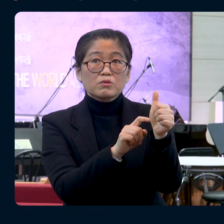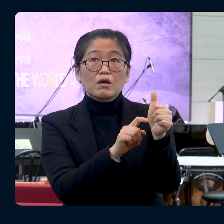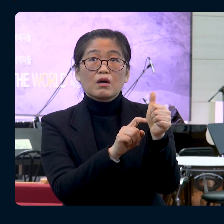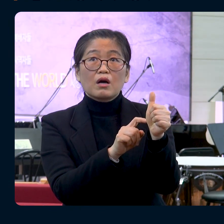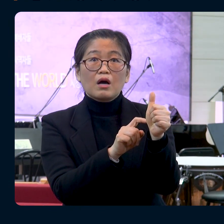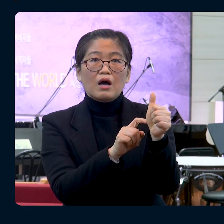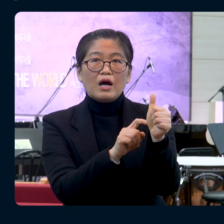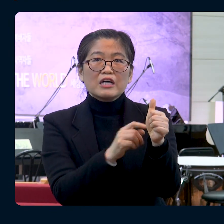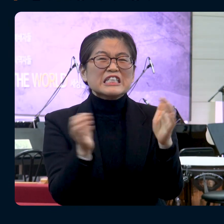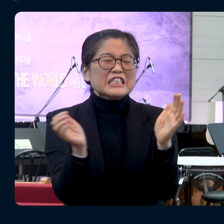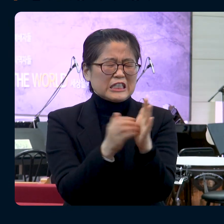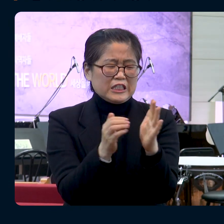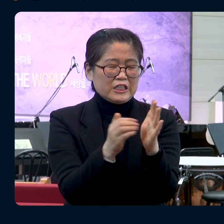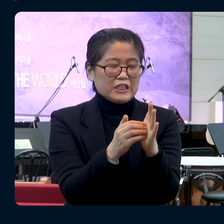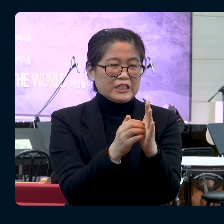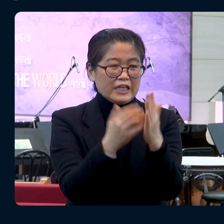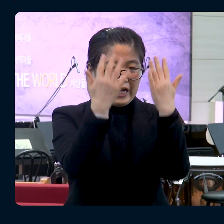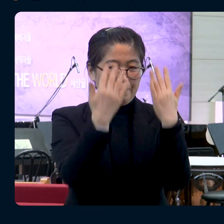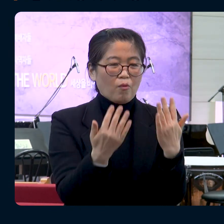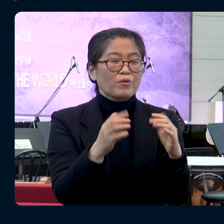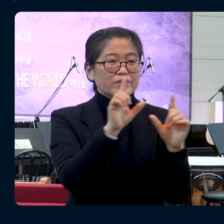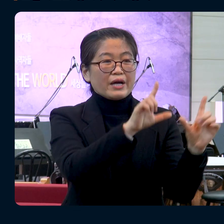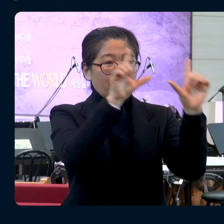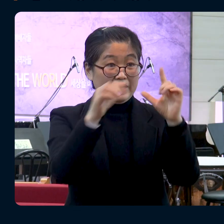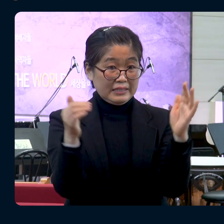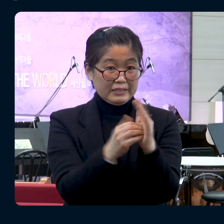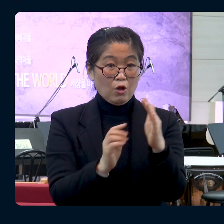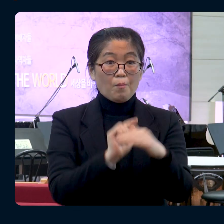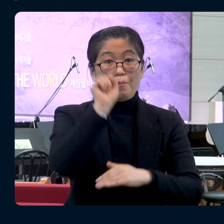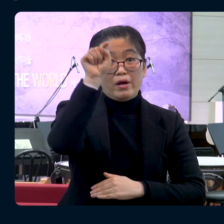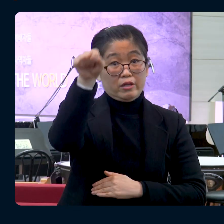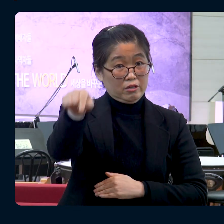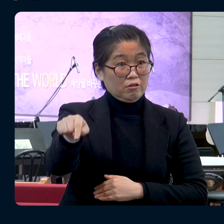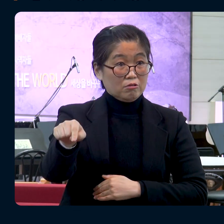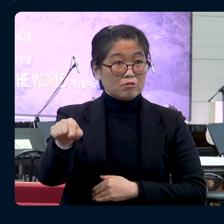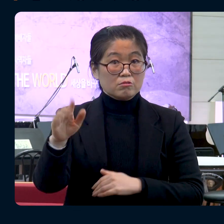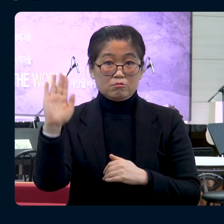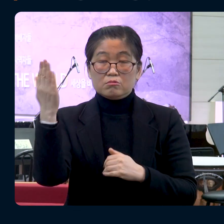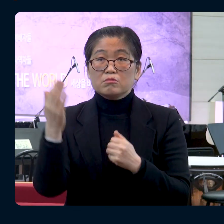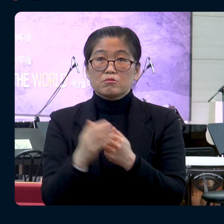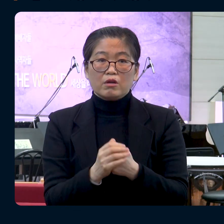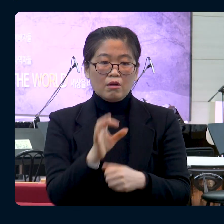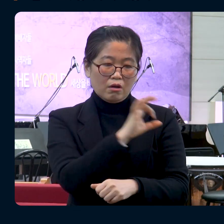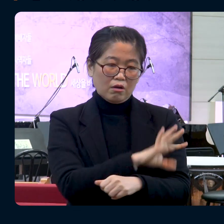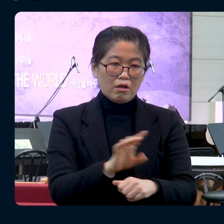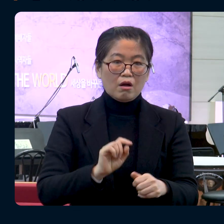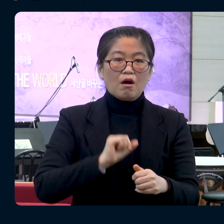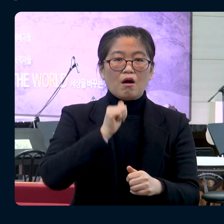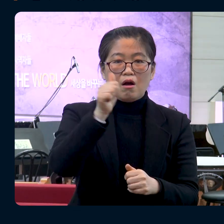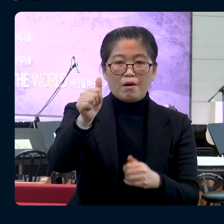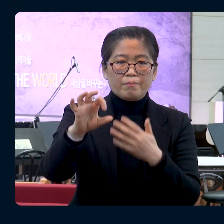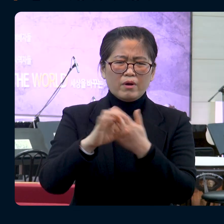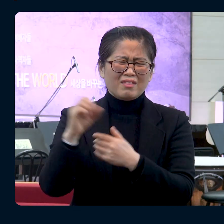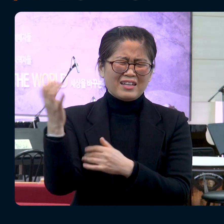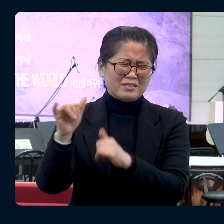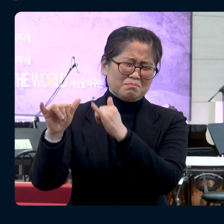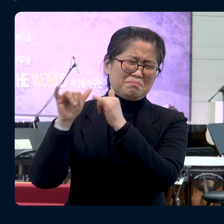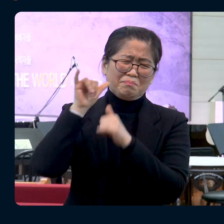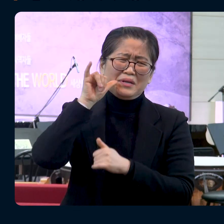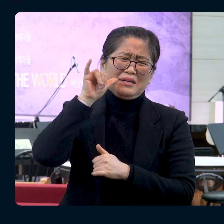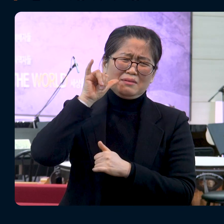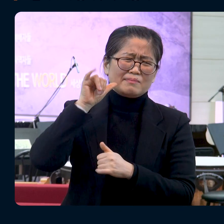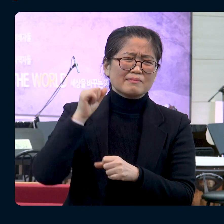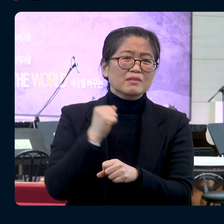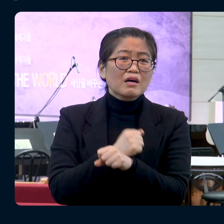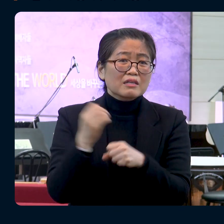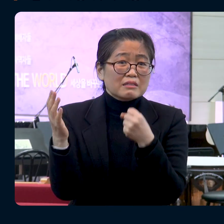이제 이 형기가 다 끝나서 밖에 나가게 된 거예요. 그런데 그냥 내보내면 얘들이 밖에서 또